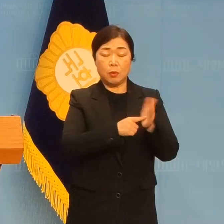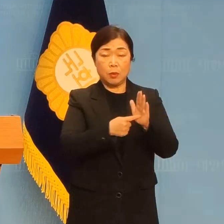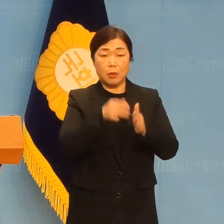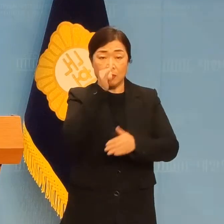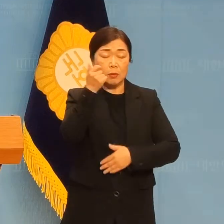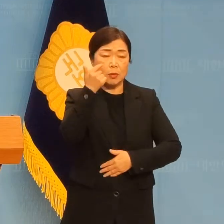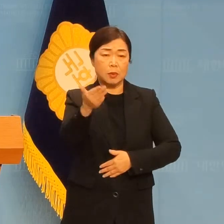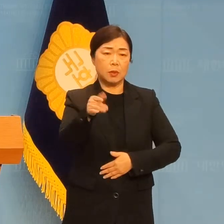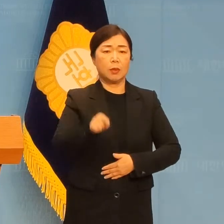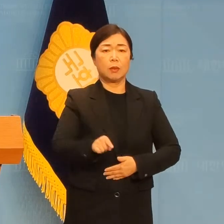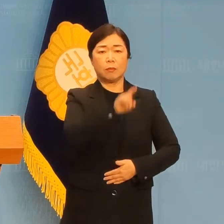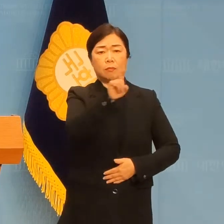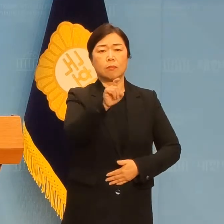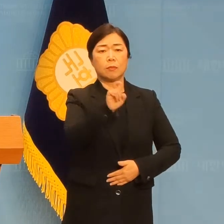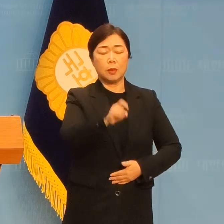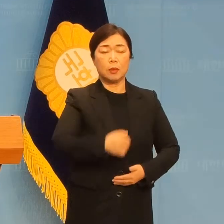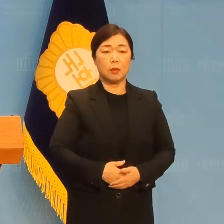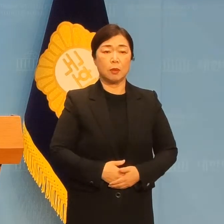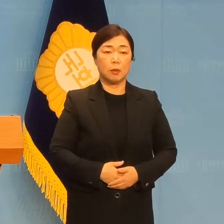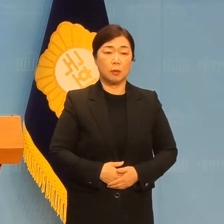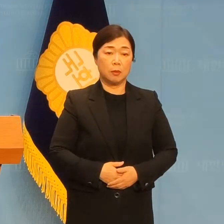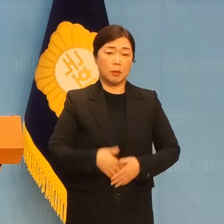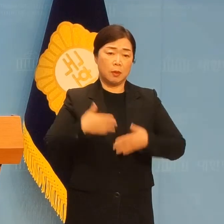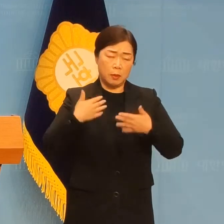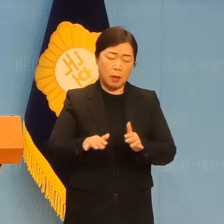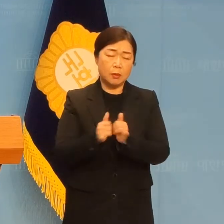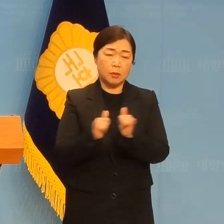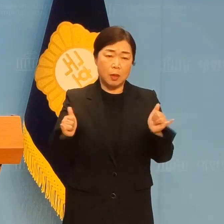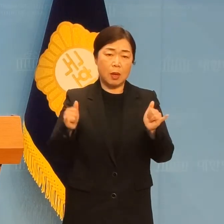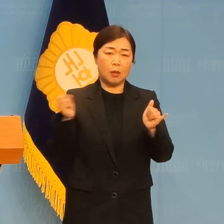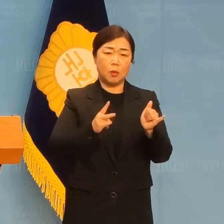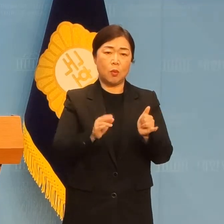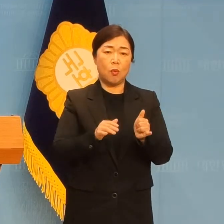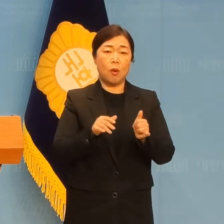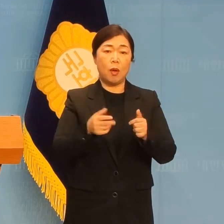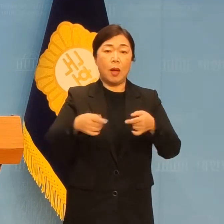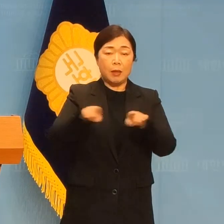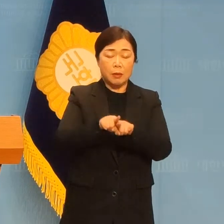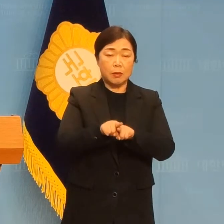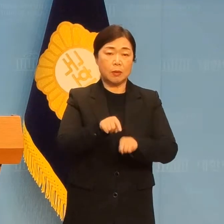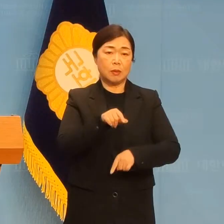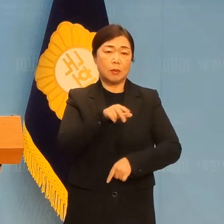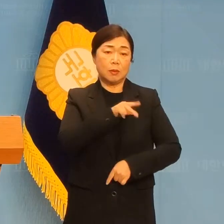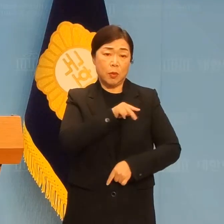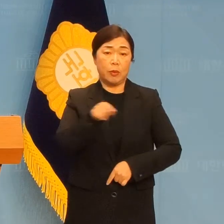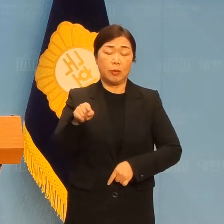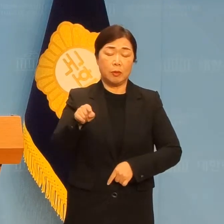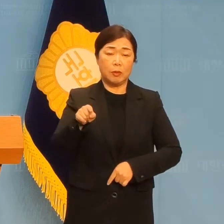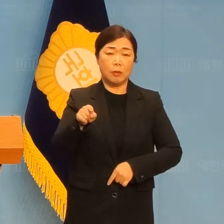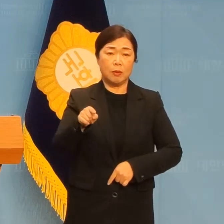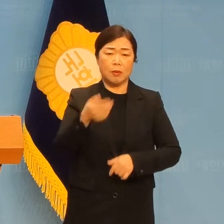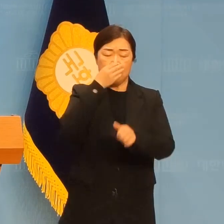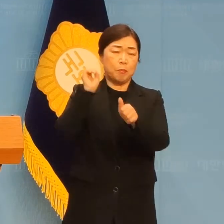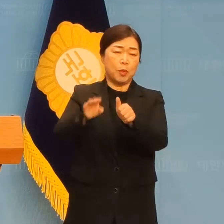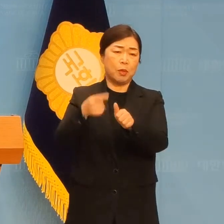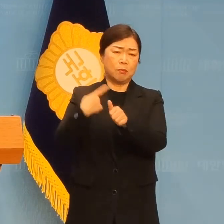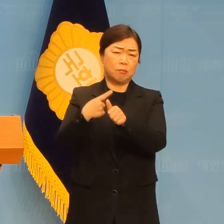향한 혐오와 조롱, 동료를 향한 인신공격이 국민의힘의 공식